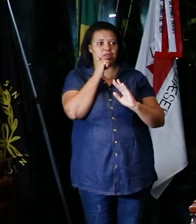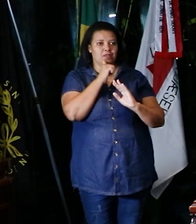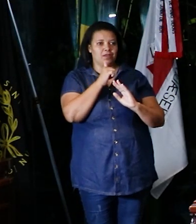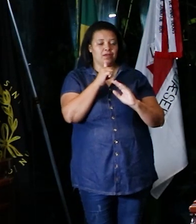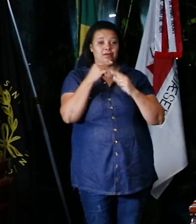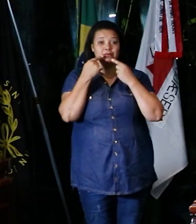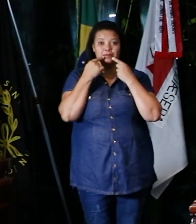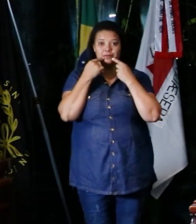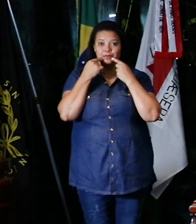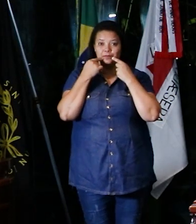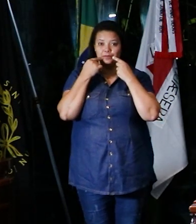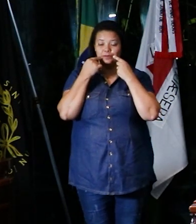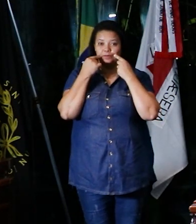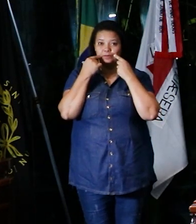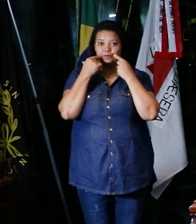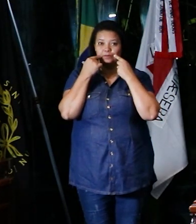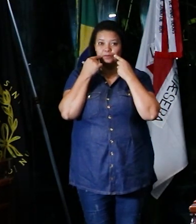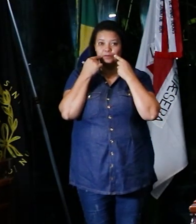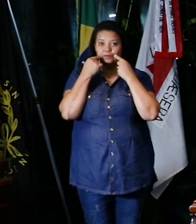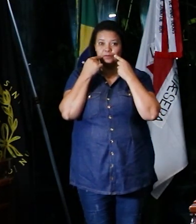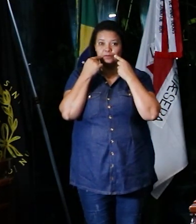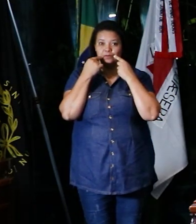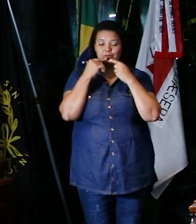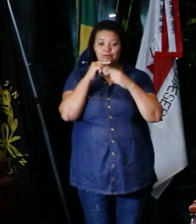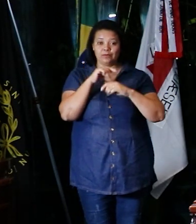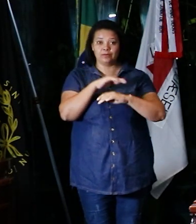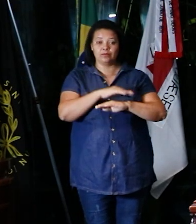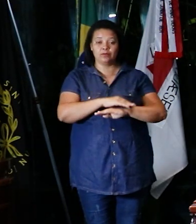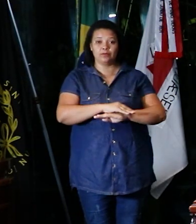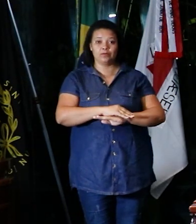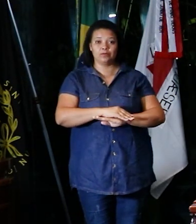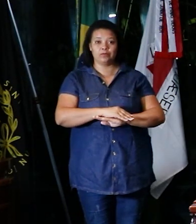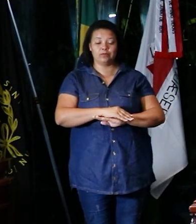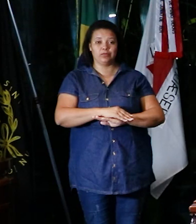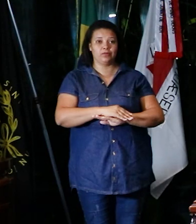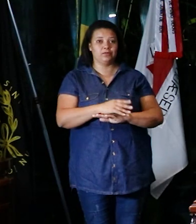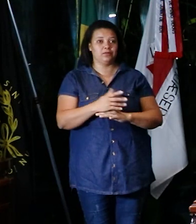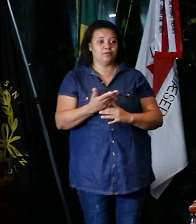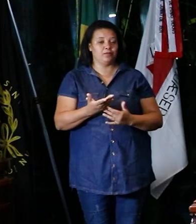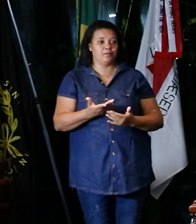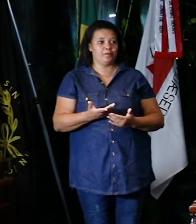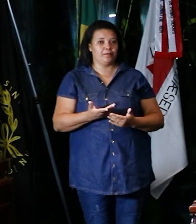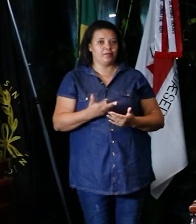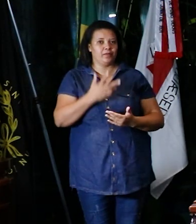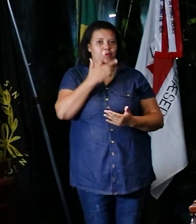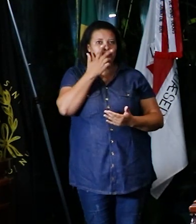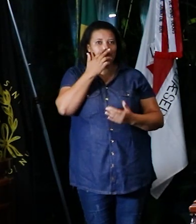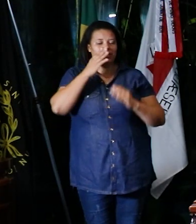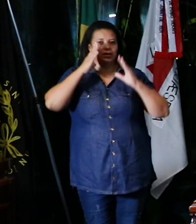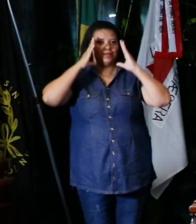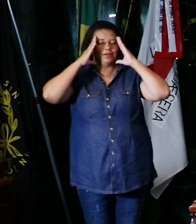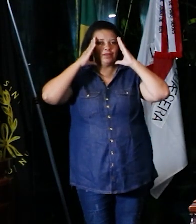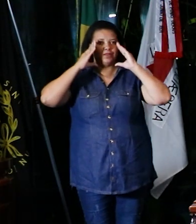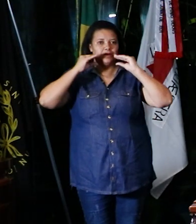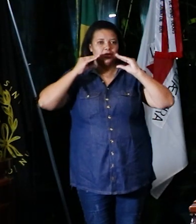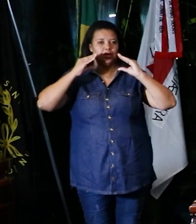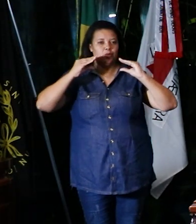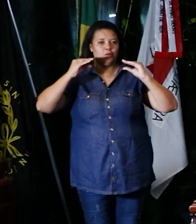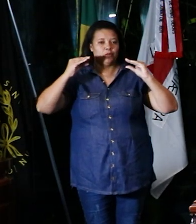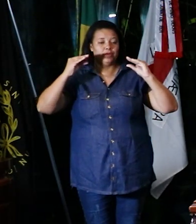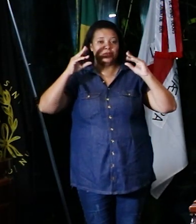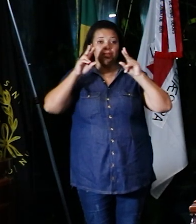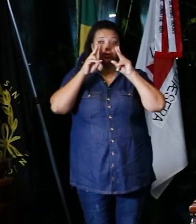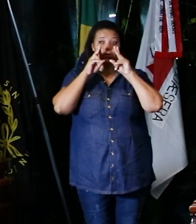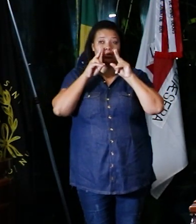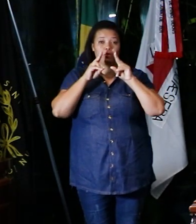Aquele sorrisinho, aquelas mãos postas, né? Aquele sossego, né? Um olhar